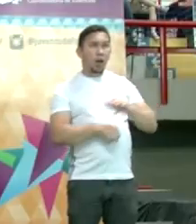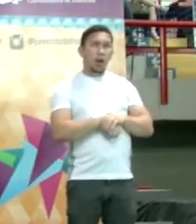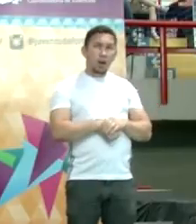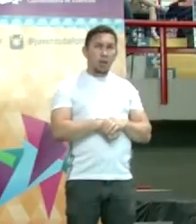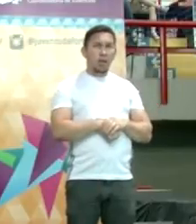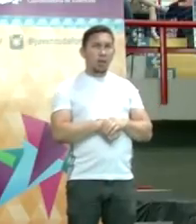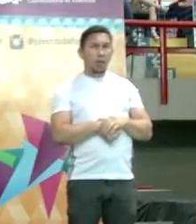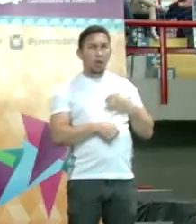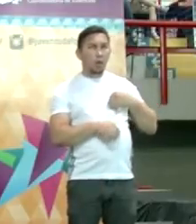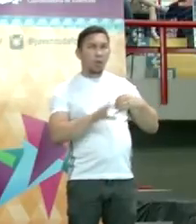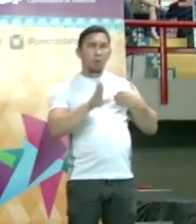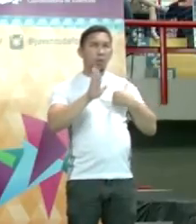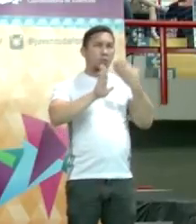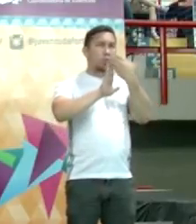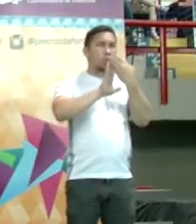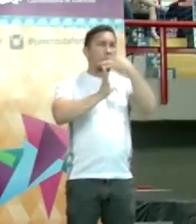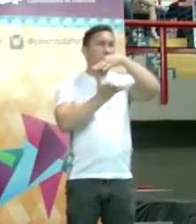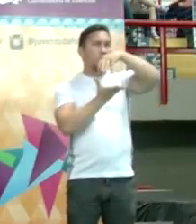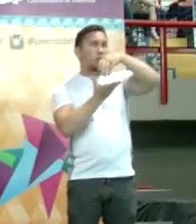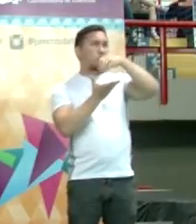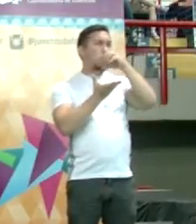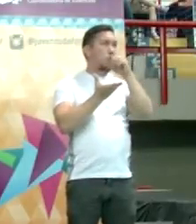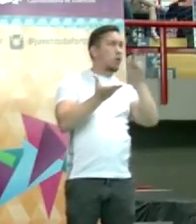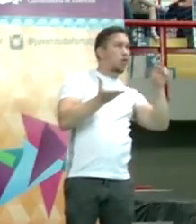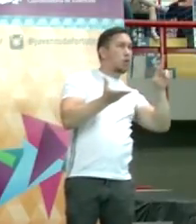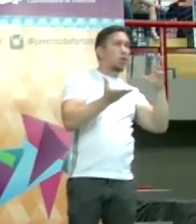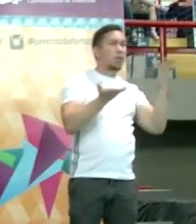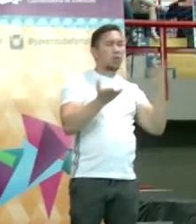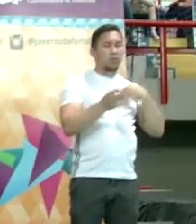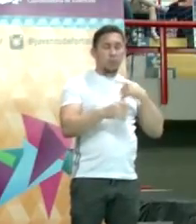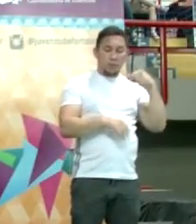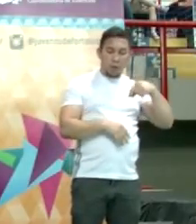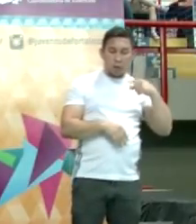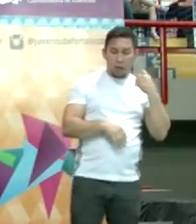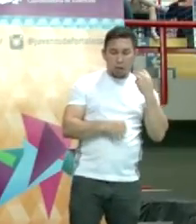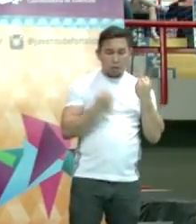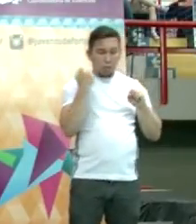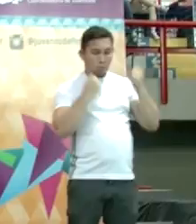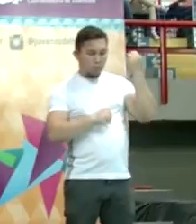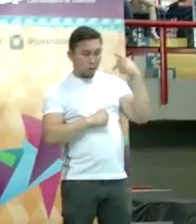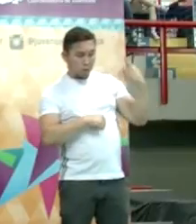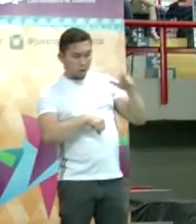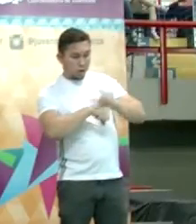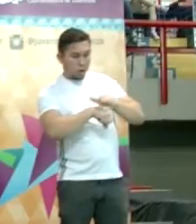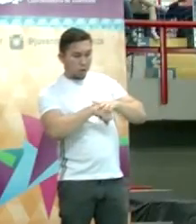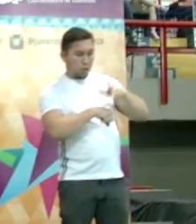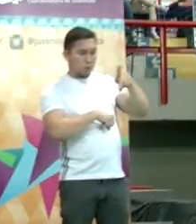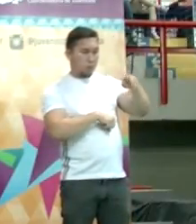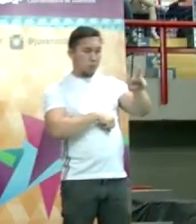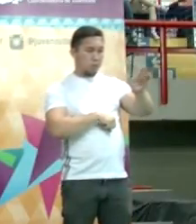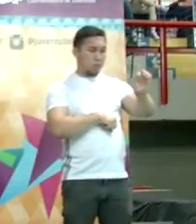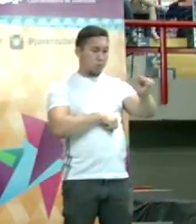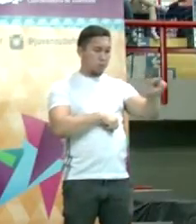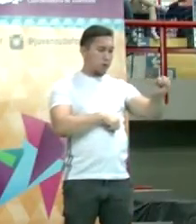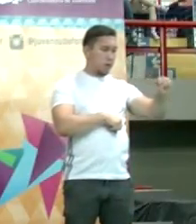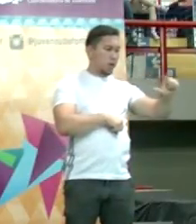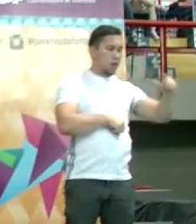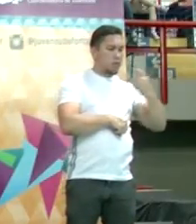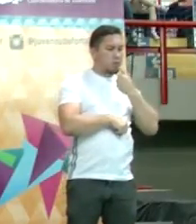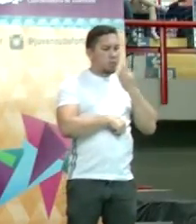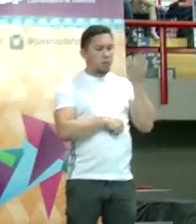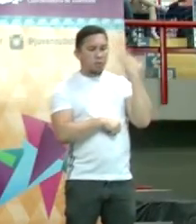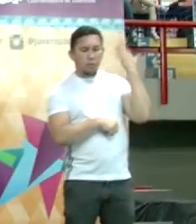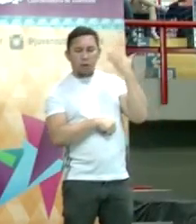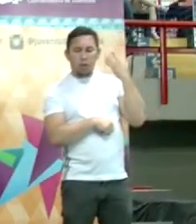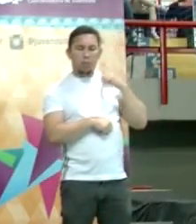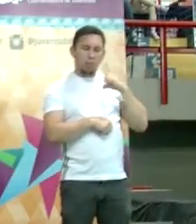bem assim. A extração de petróleo do pré-sal só se conseguiu há pouco tempo fazer